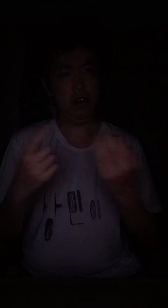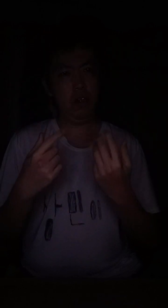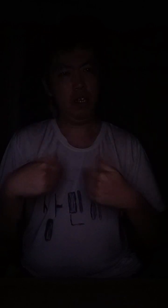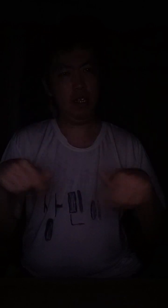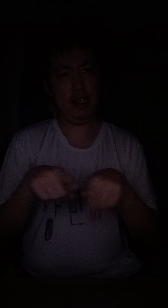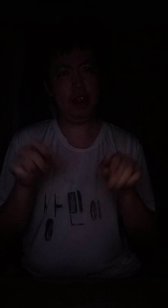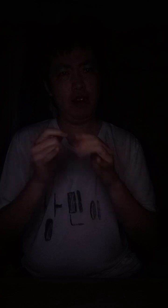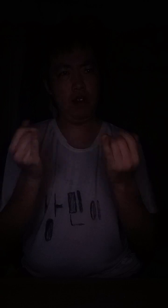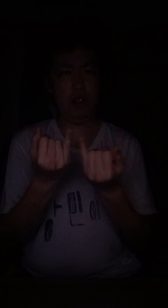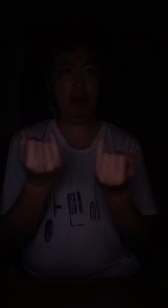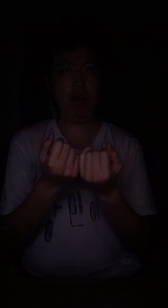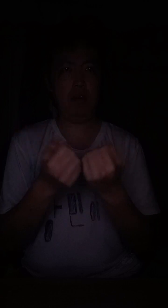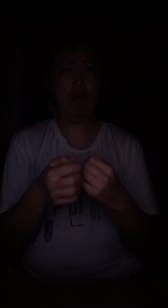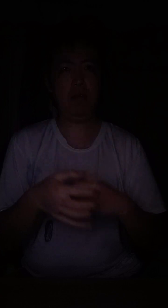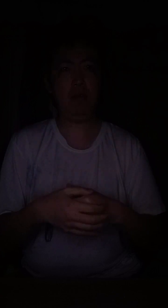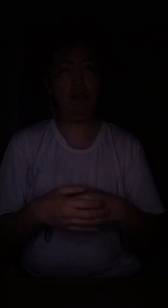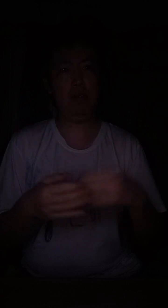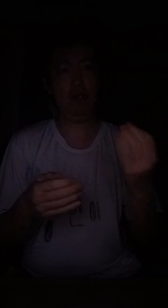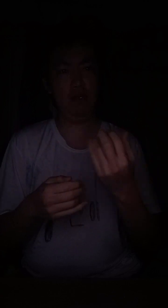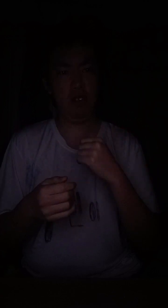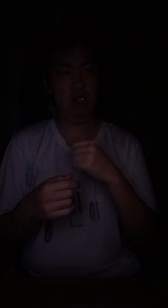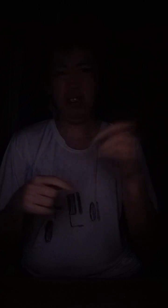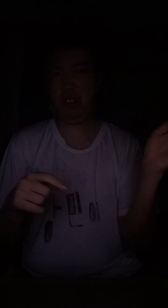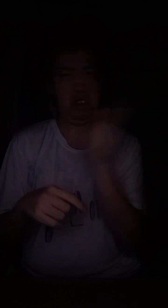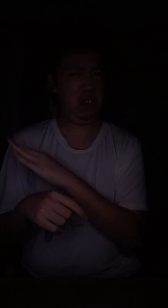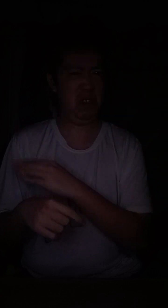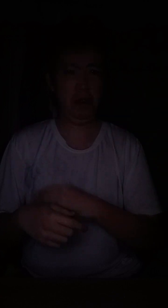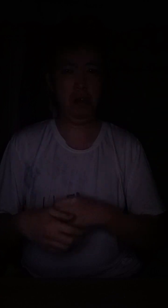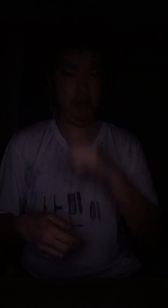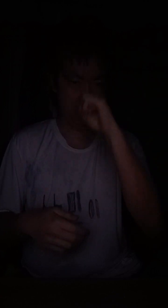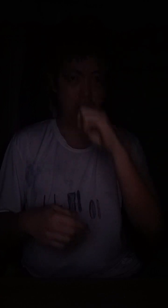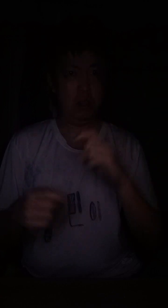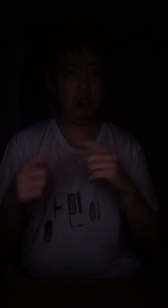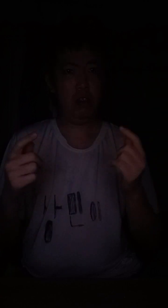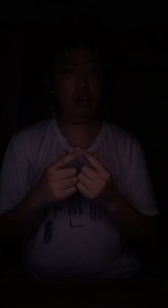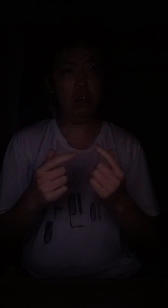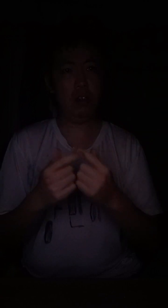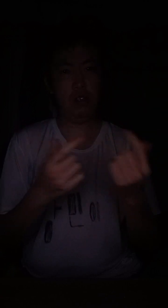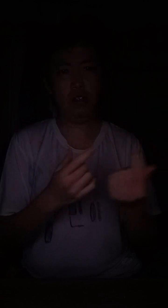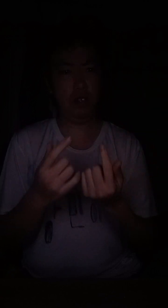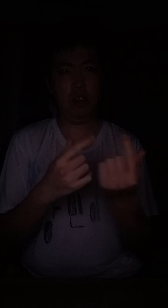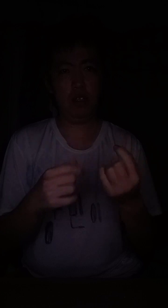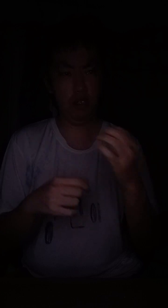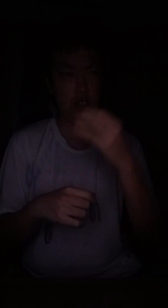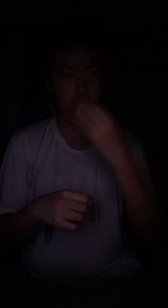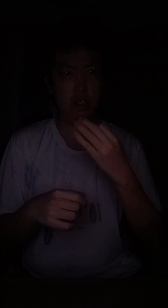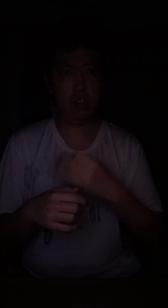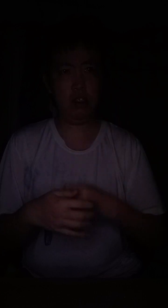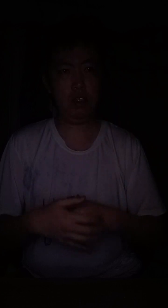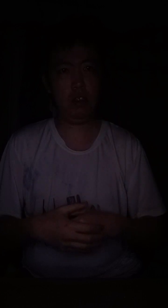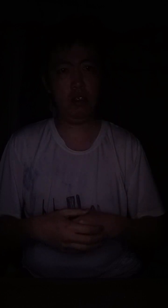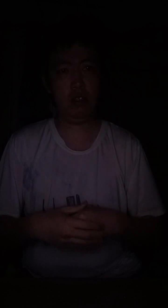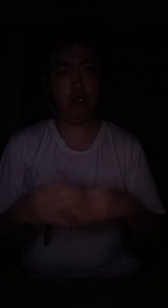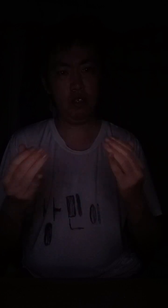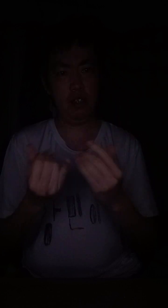똑같은 일을 겪으신다면은 저처럼 하지 않았으면 좋겠어요. 범행자가 좀 어리숙해서 다행이었지 만약에 같은 일을 겪으신